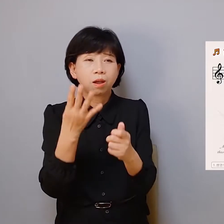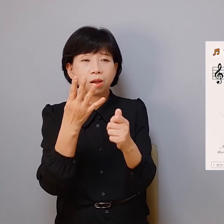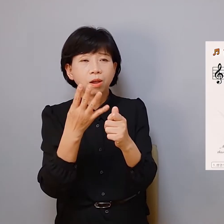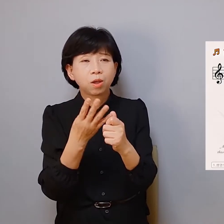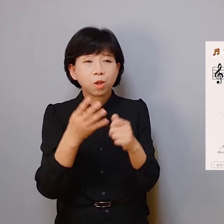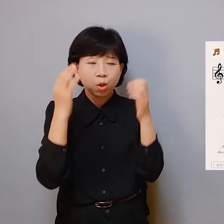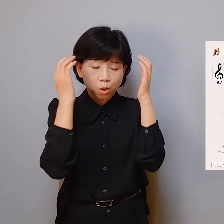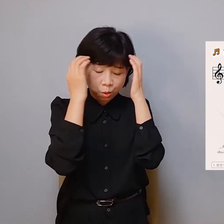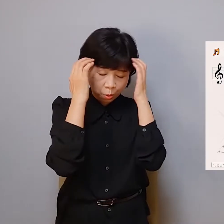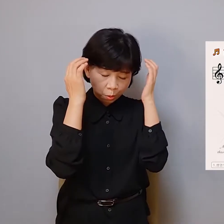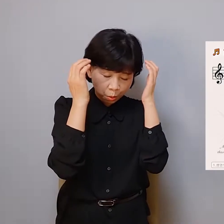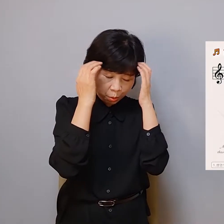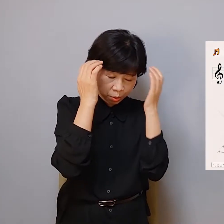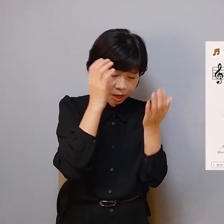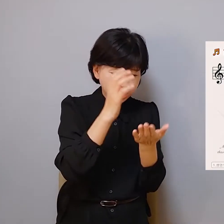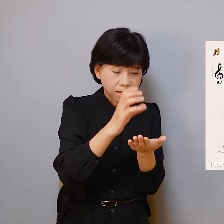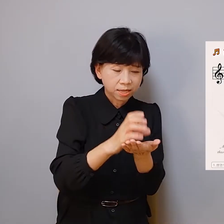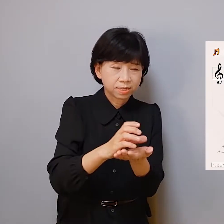인도하소서.